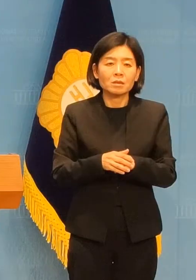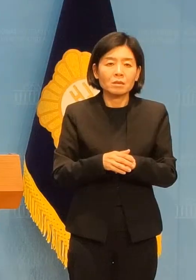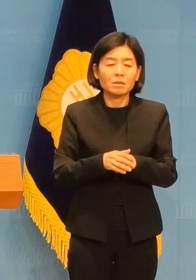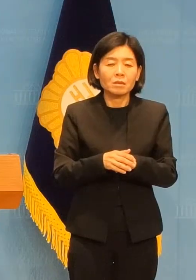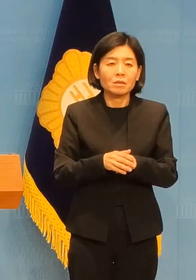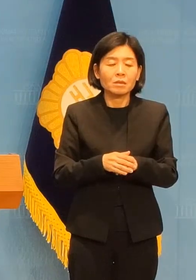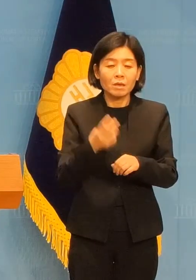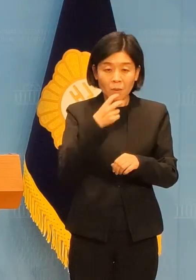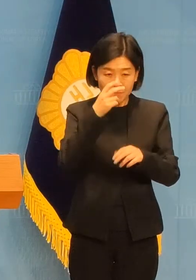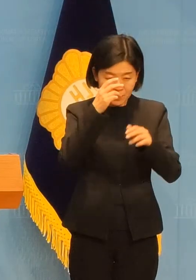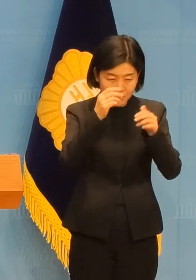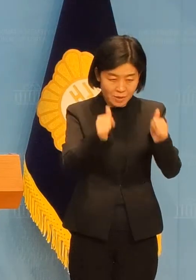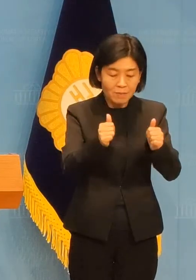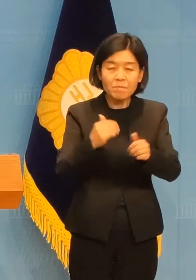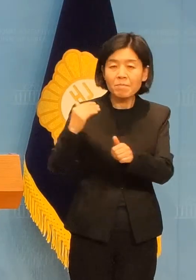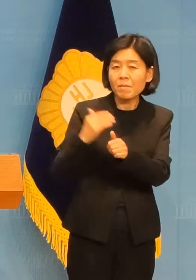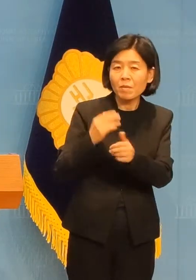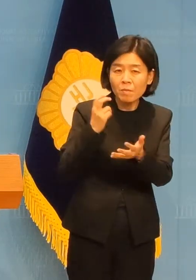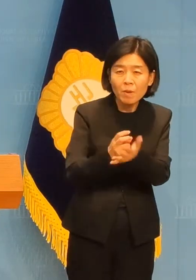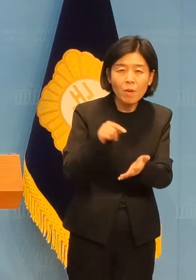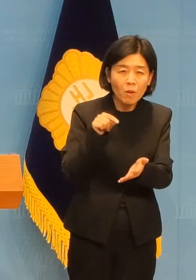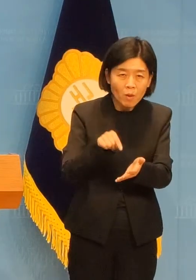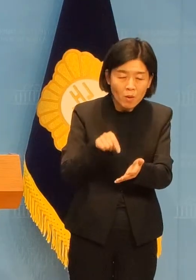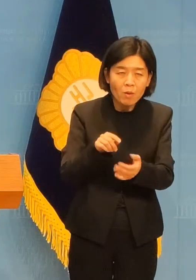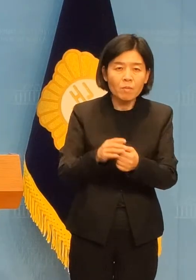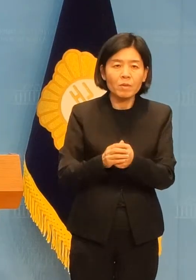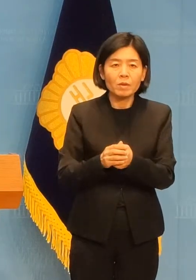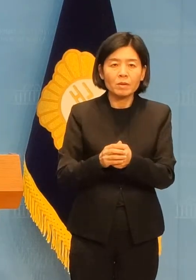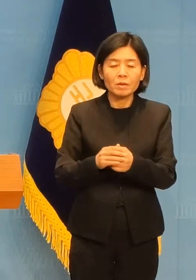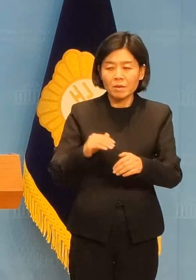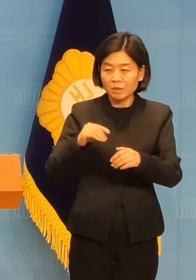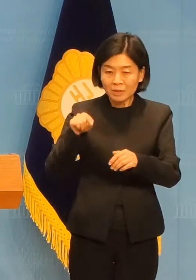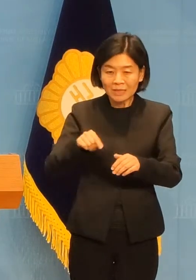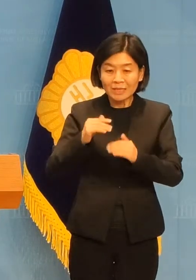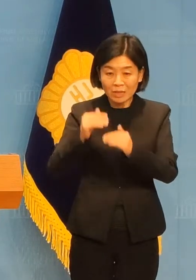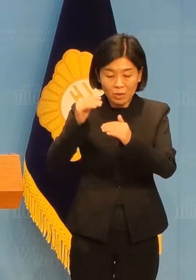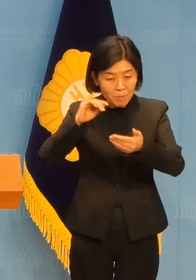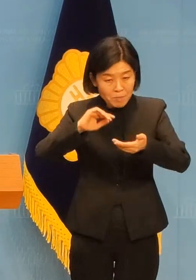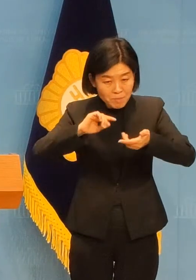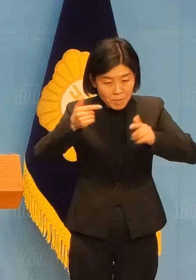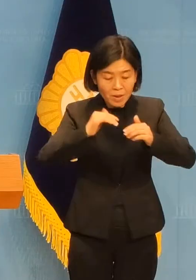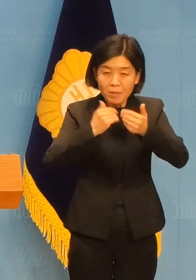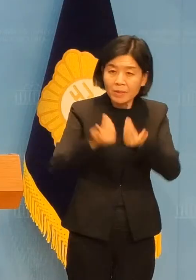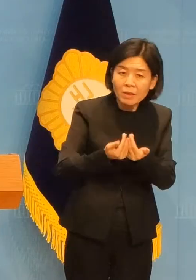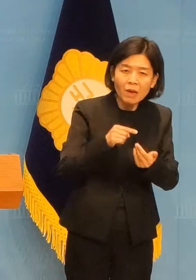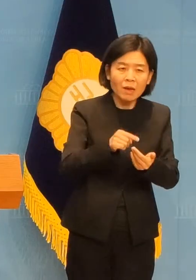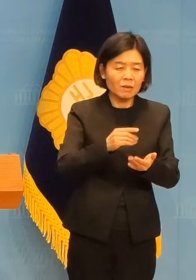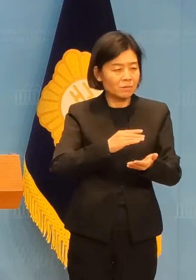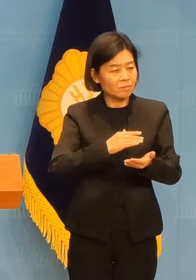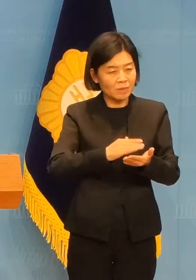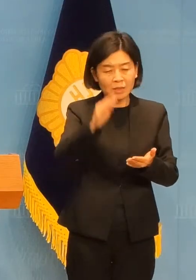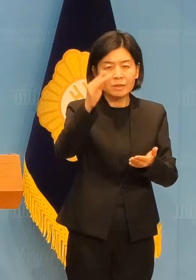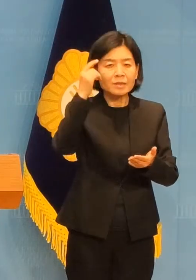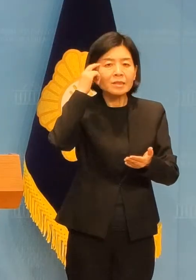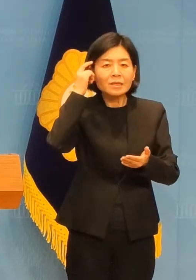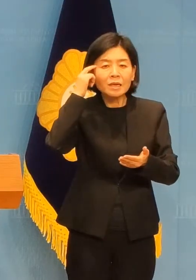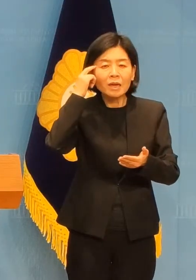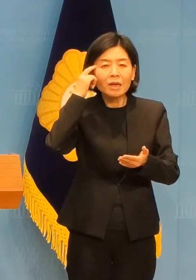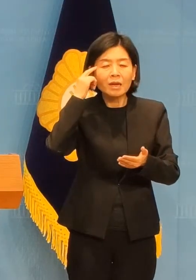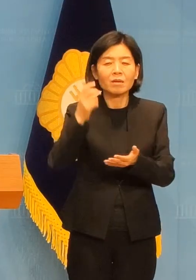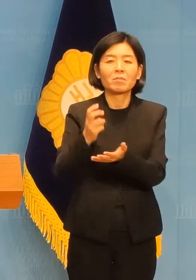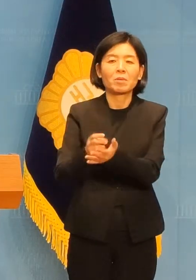그리고 검사 파면법은 이러한 과정에 반대하는 검사 자체를 제거하겠다는